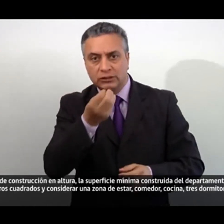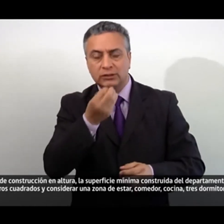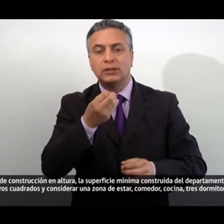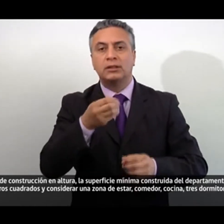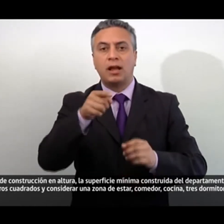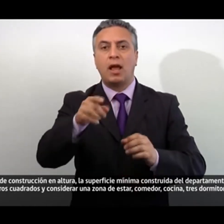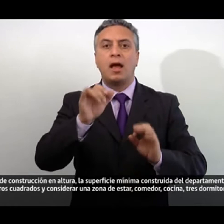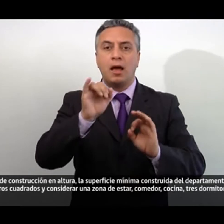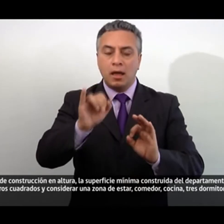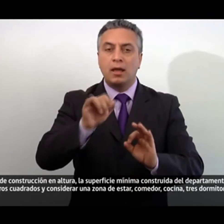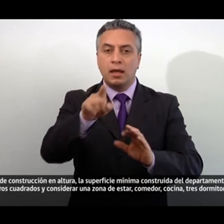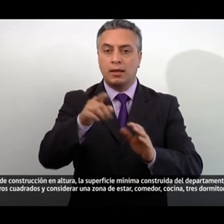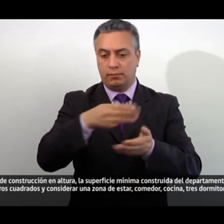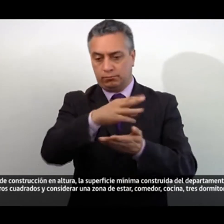dormitorios, baño y logia.